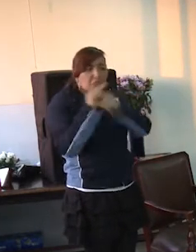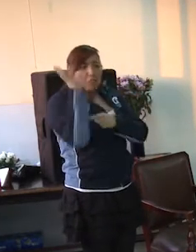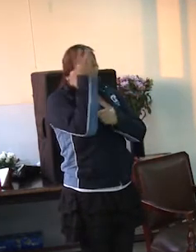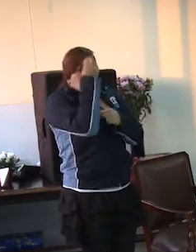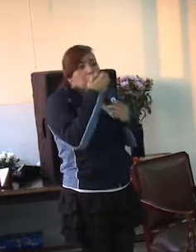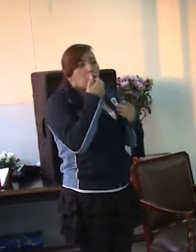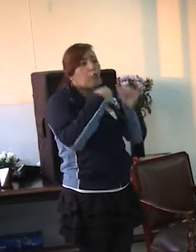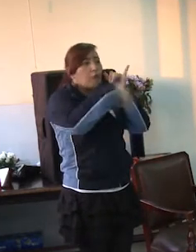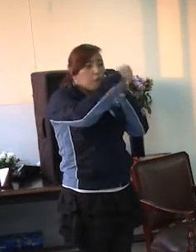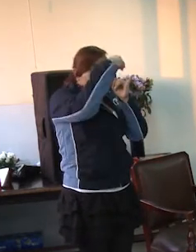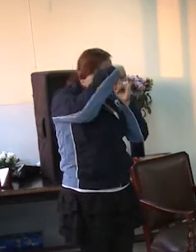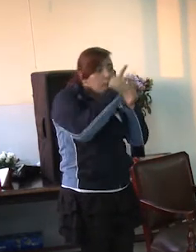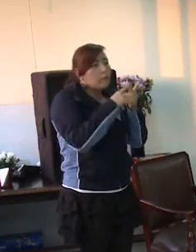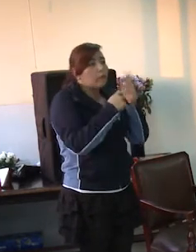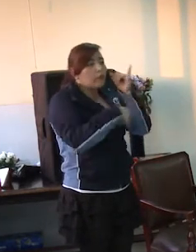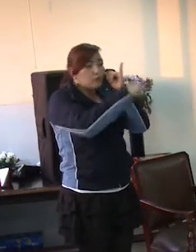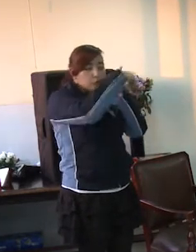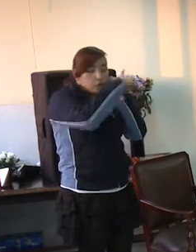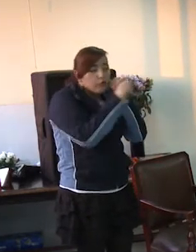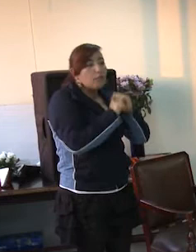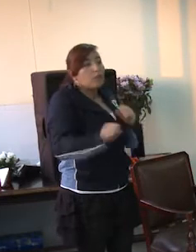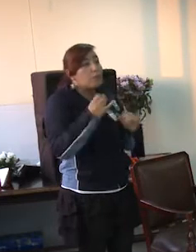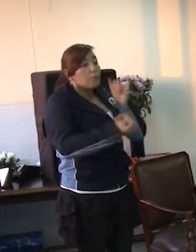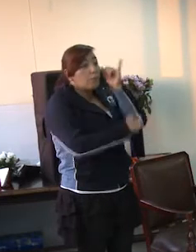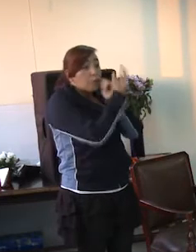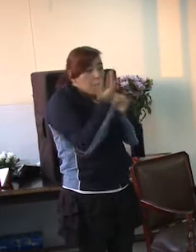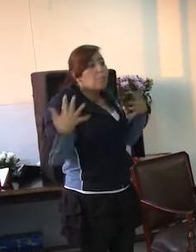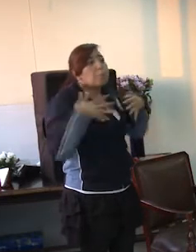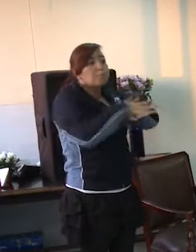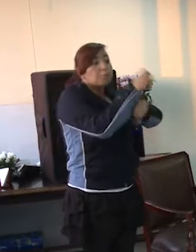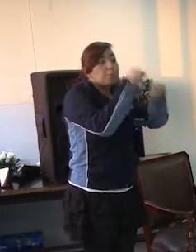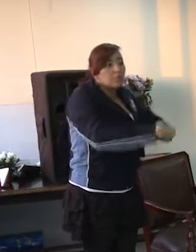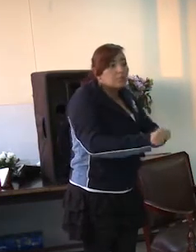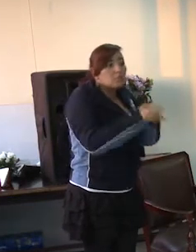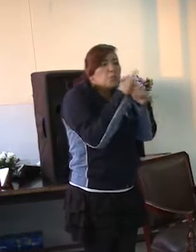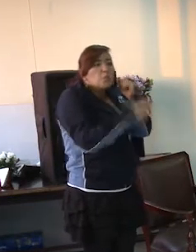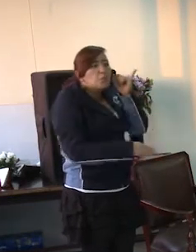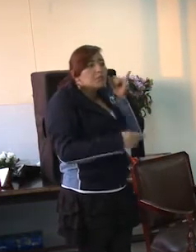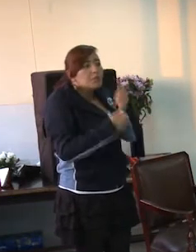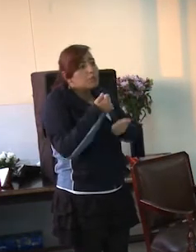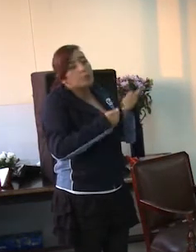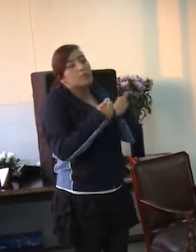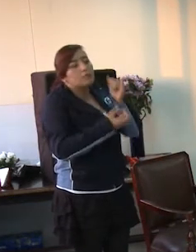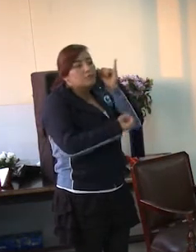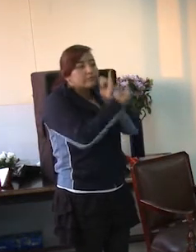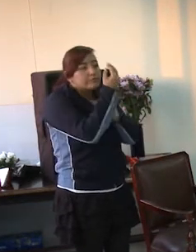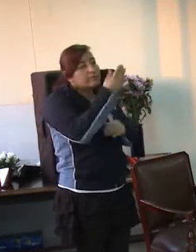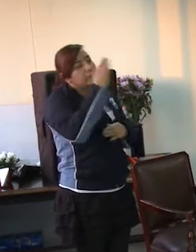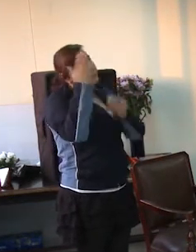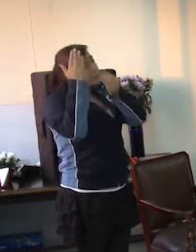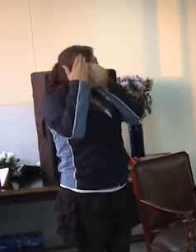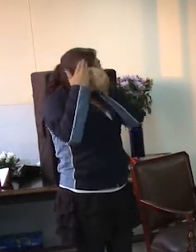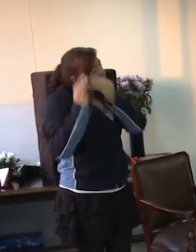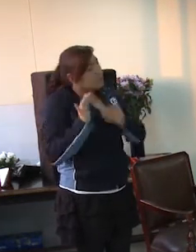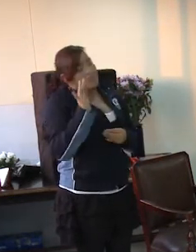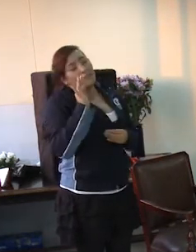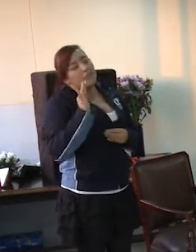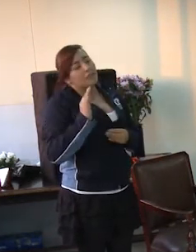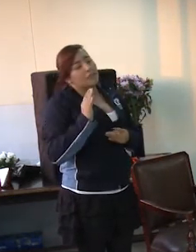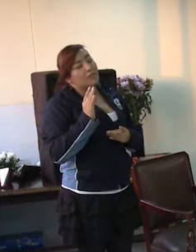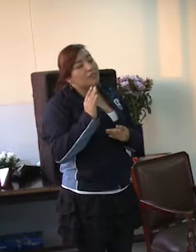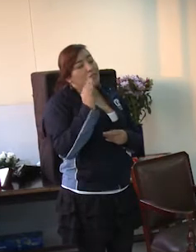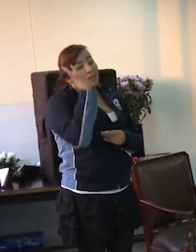como la antropología, la sociología, el derecho y la pedagogía. Esta última entendida como saber, disciplina, práctica y por qué no